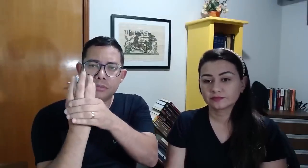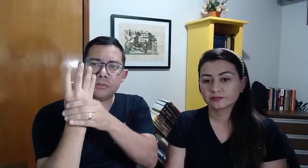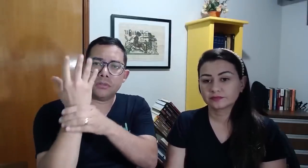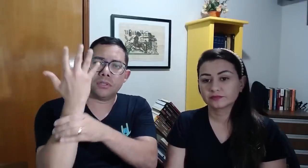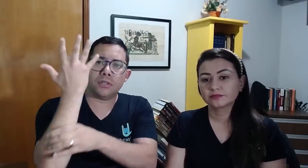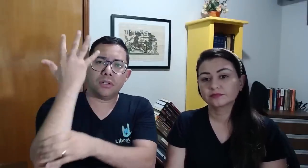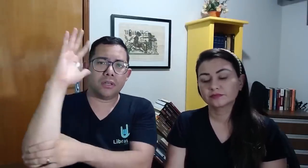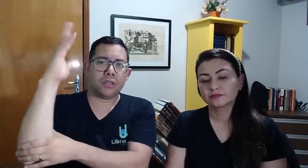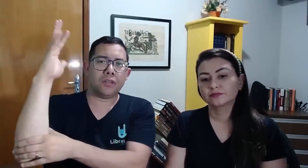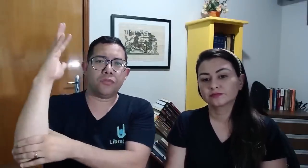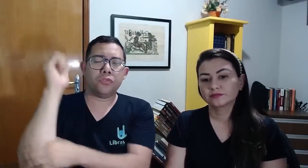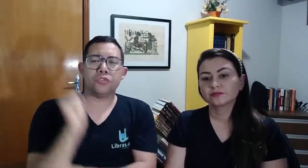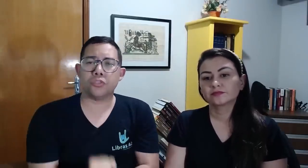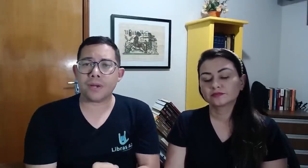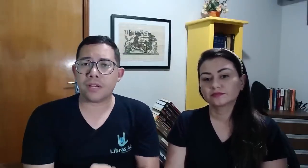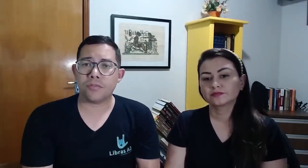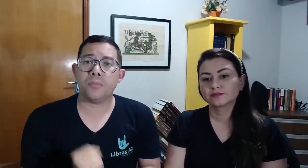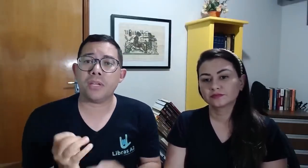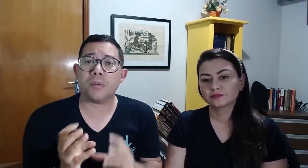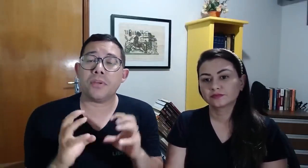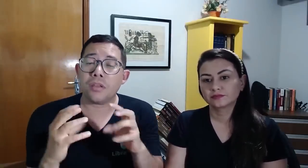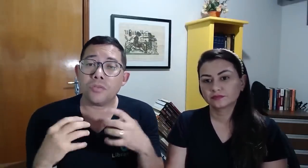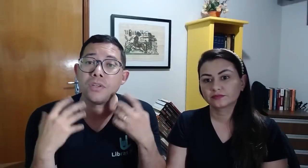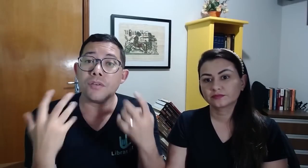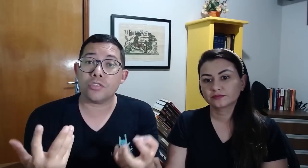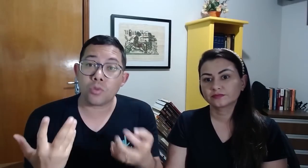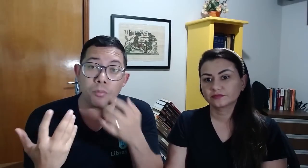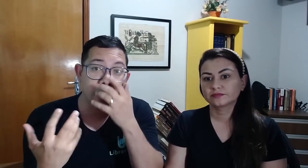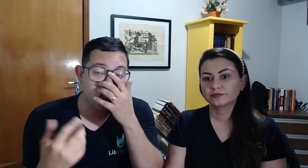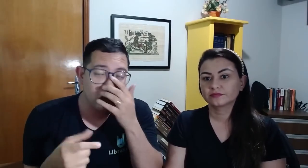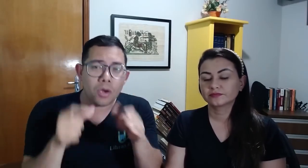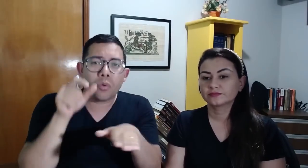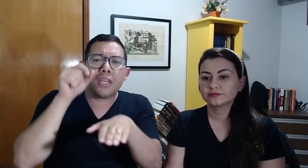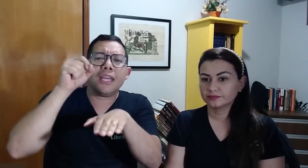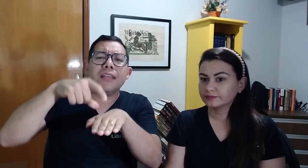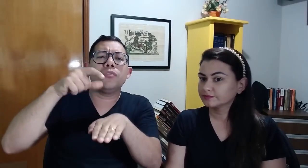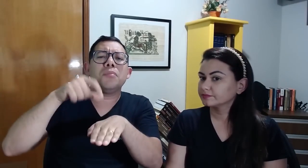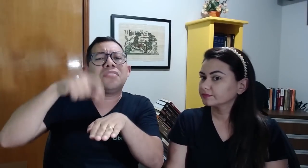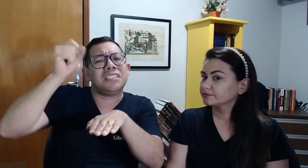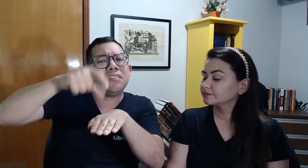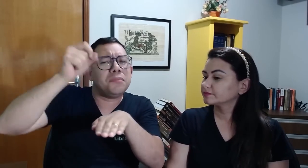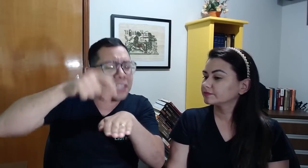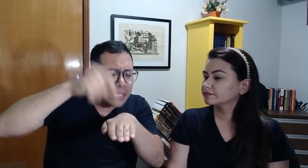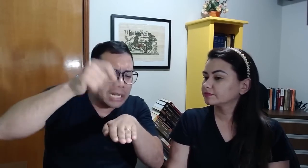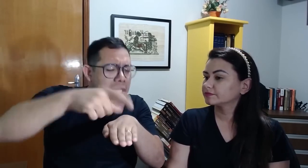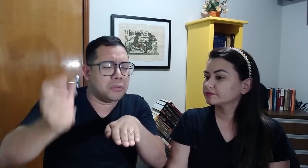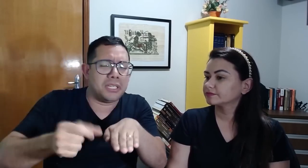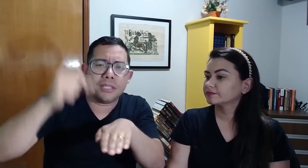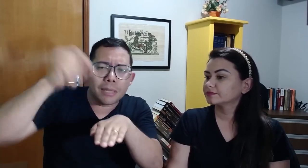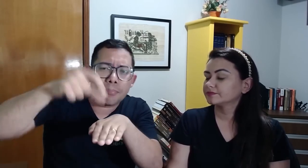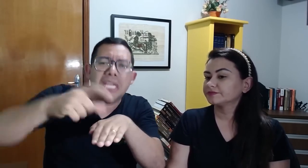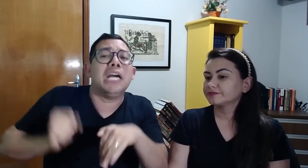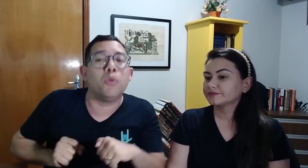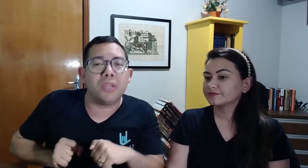brotando, surgiu uma árvore. Por quê? Porque isso fica visualmente. O que esse homem faz? Esse homem fica tacando o quê? Tá pingando o